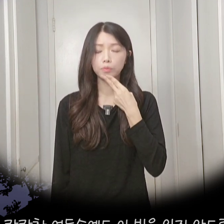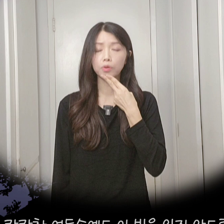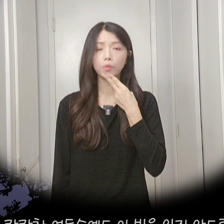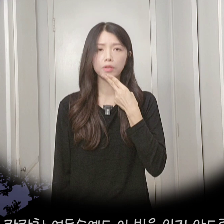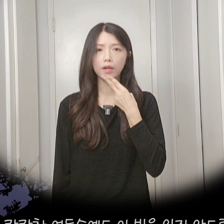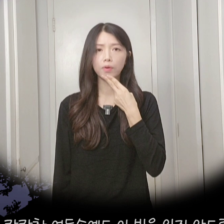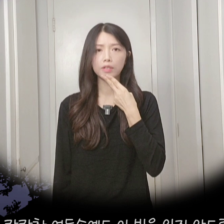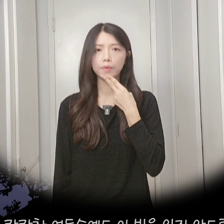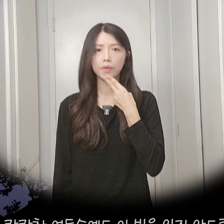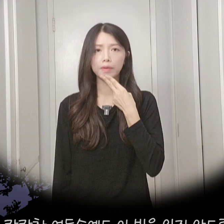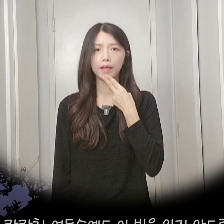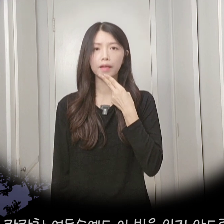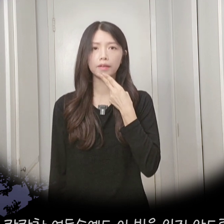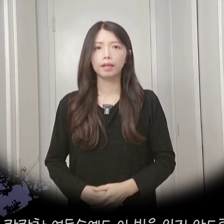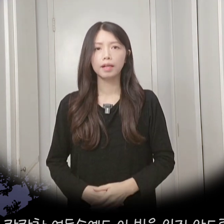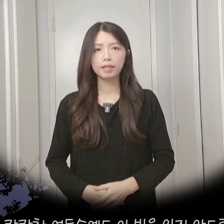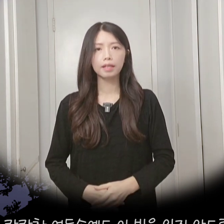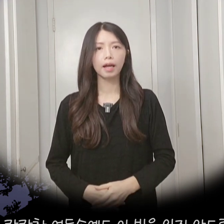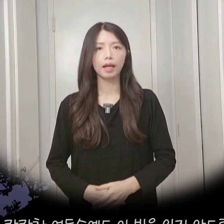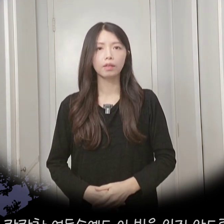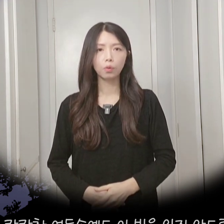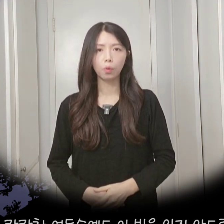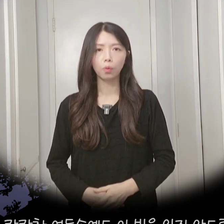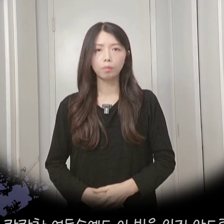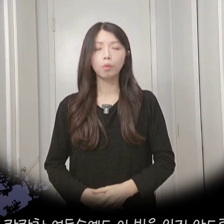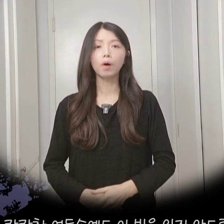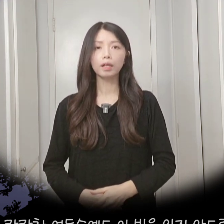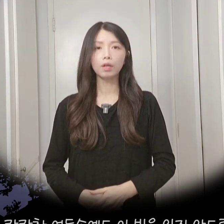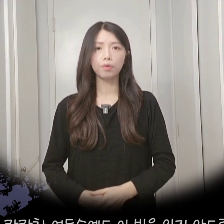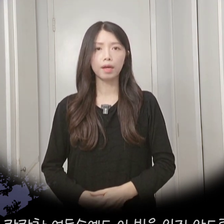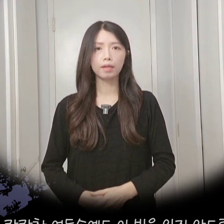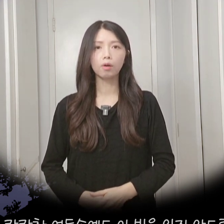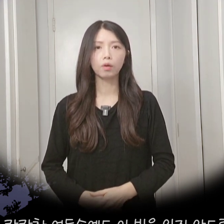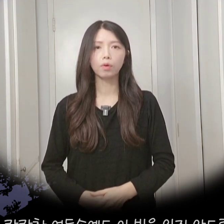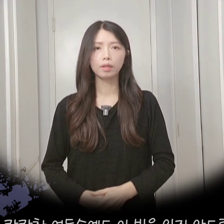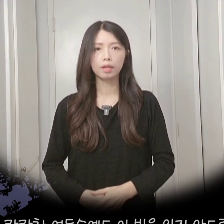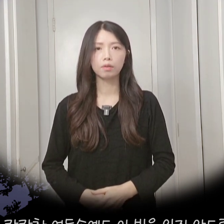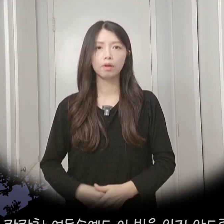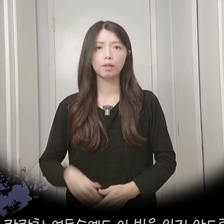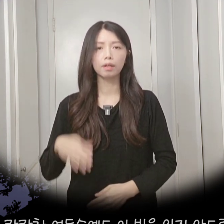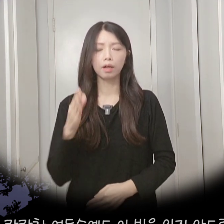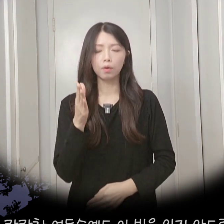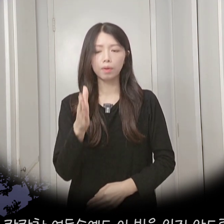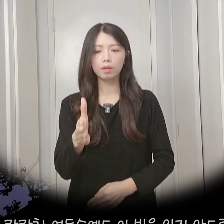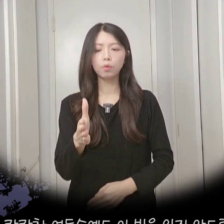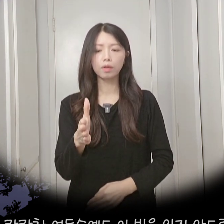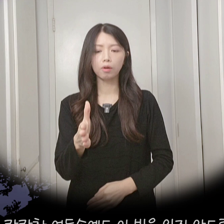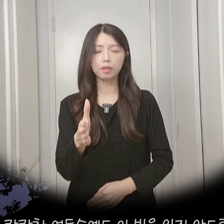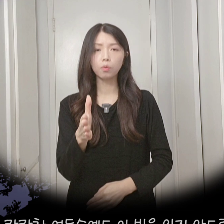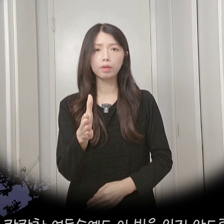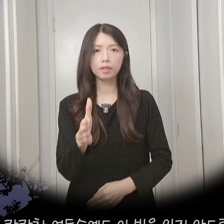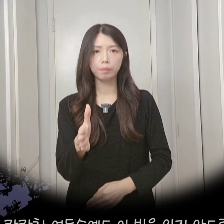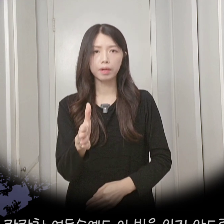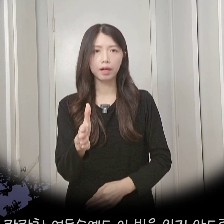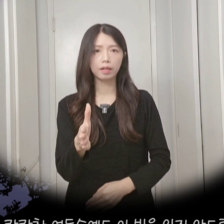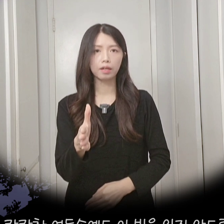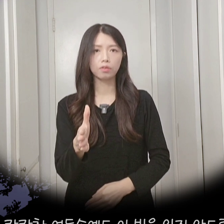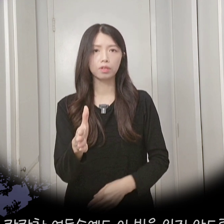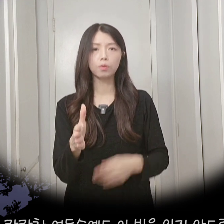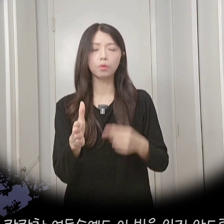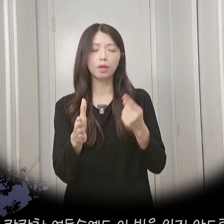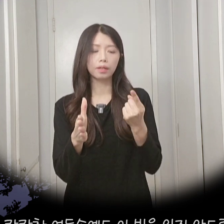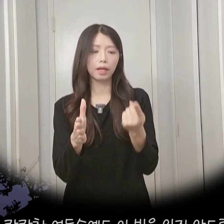하는 부정문을 사용하시면 됩니다. 잃지 않도록, 뭐뭐 하기 위해서라고 한 뜻의 수어는 왼손은 이렇게 손끝이 앞을